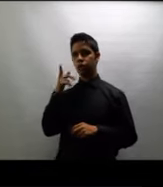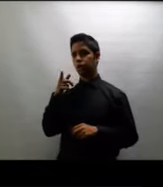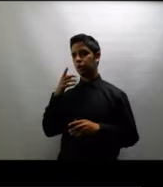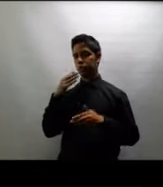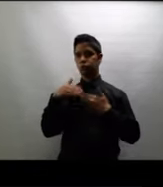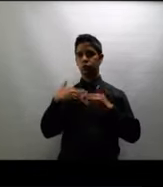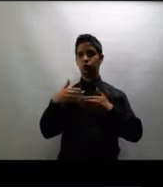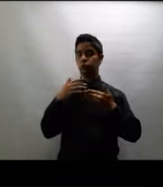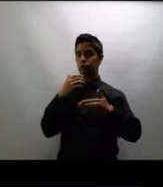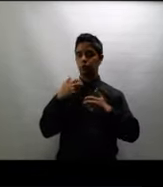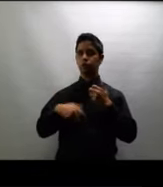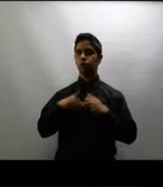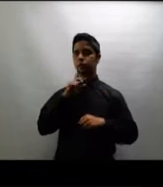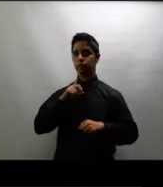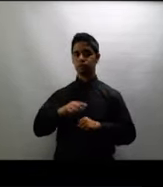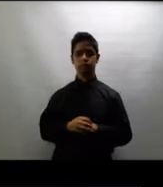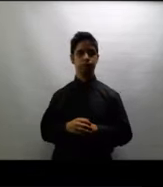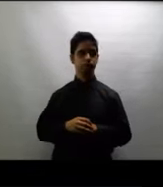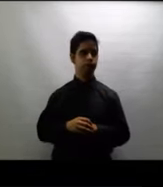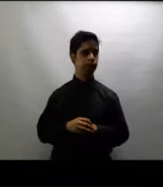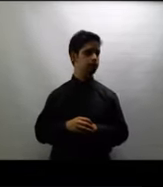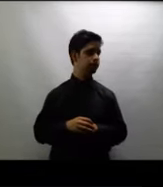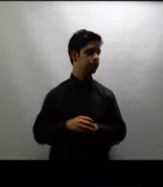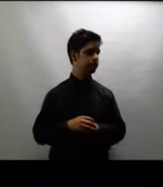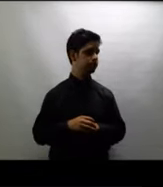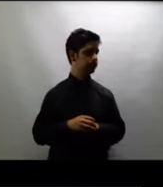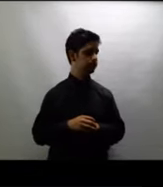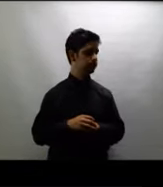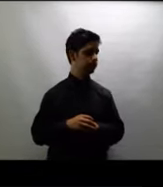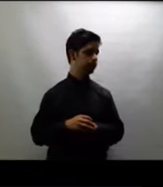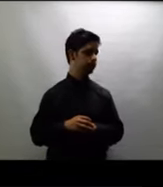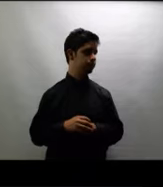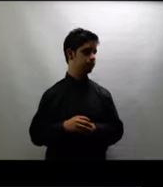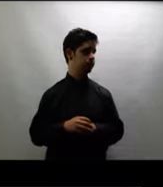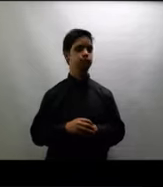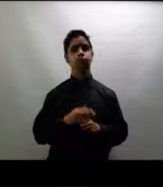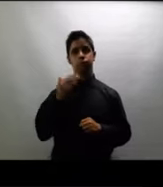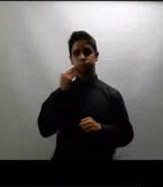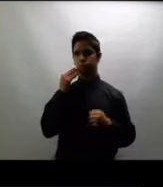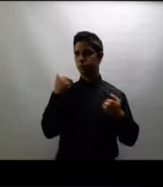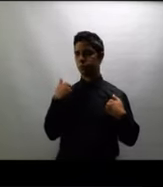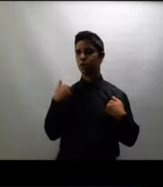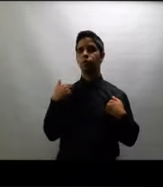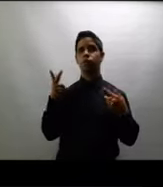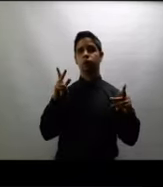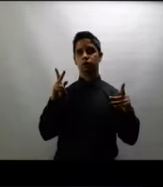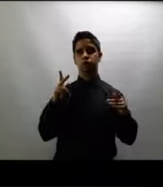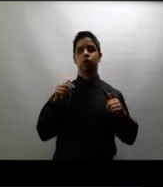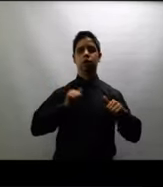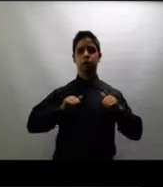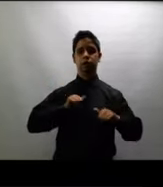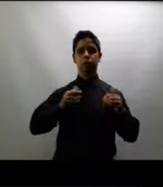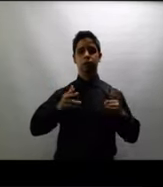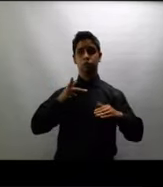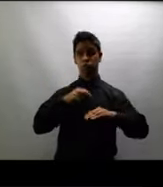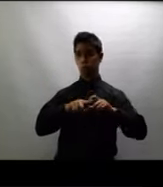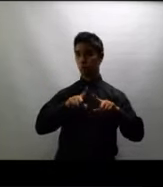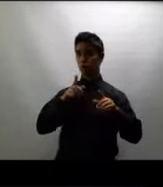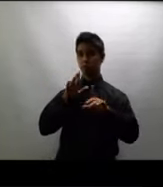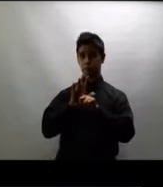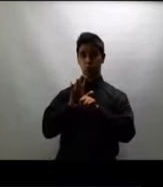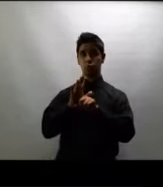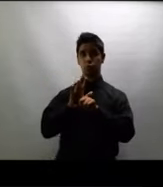difícil. Y o sea, sabemos que tenemos artistas puertorriqueños de renombre internacional